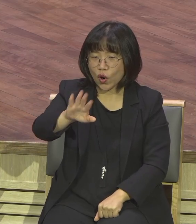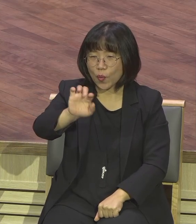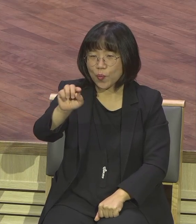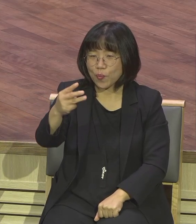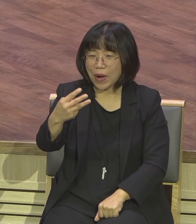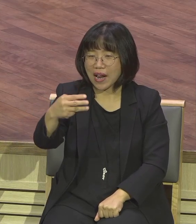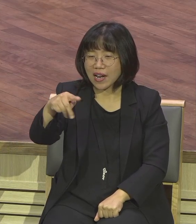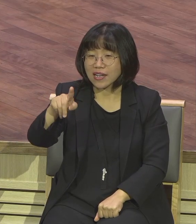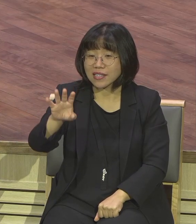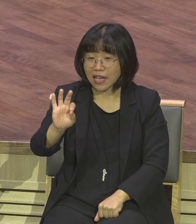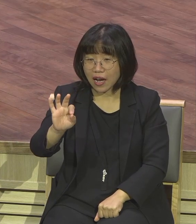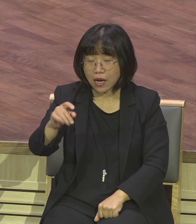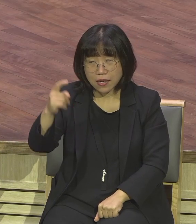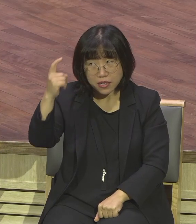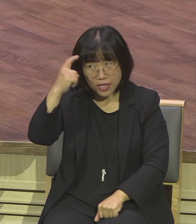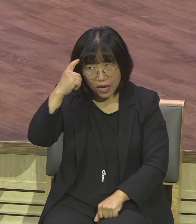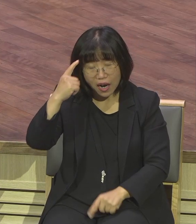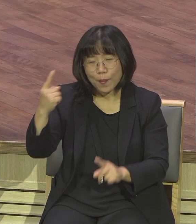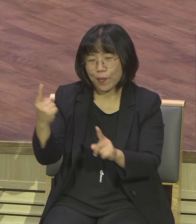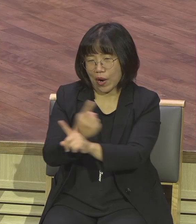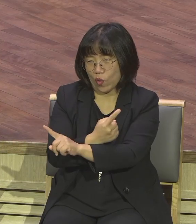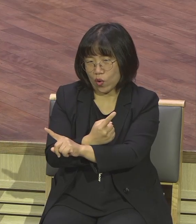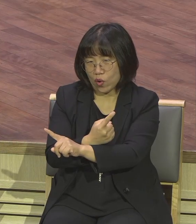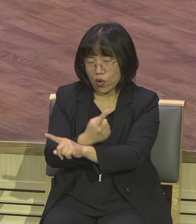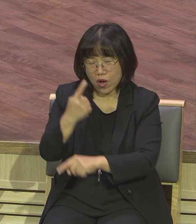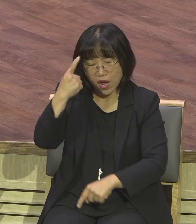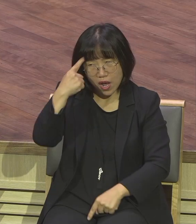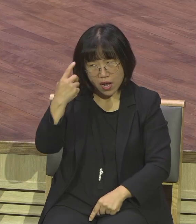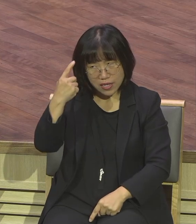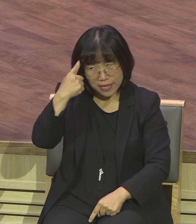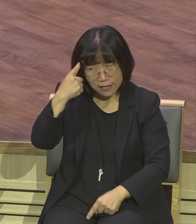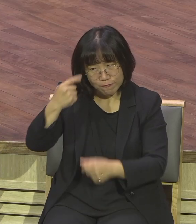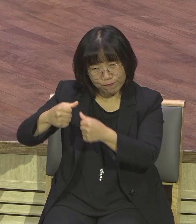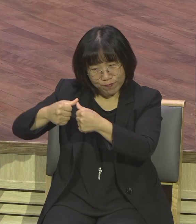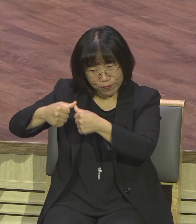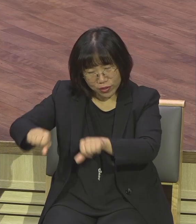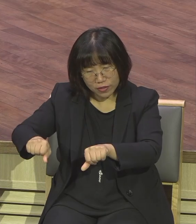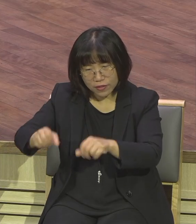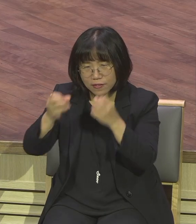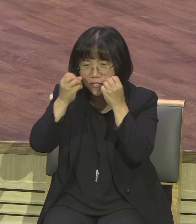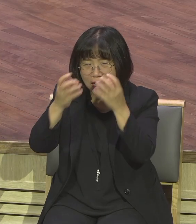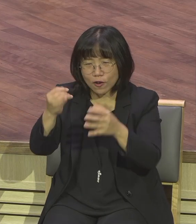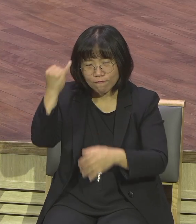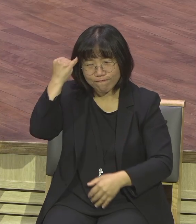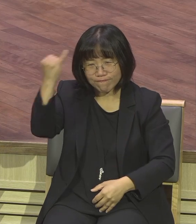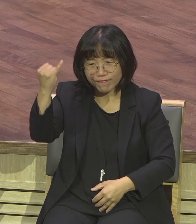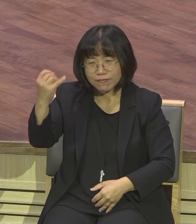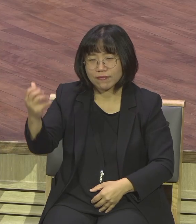기존에 가졌던 털을 깨버리는 그러한 전략을 썼다. 그런 말이에요.